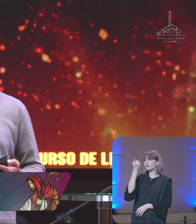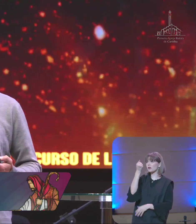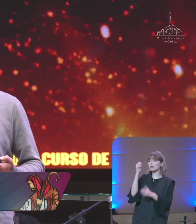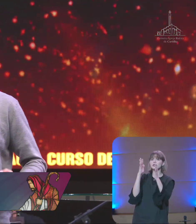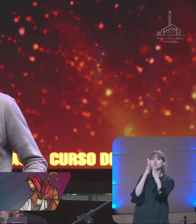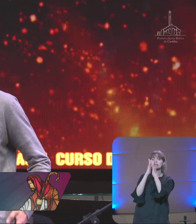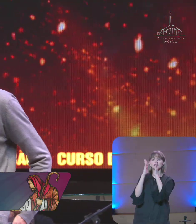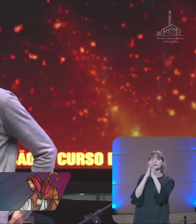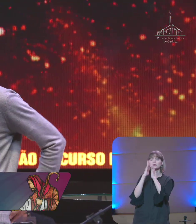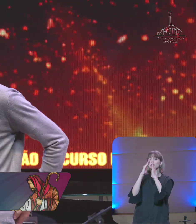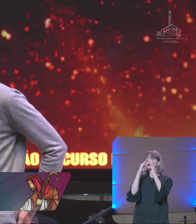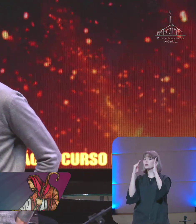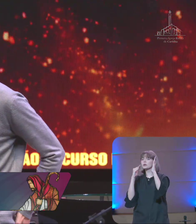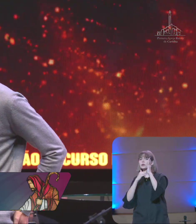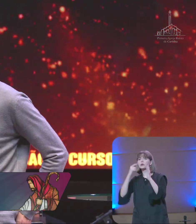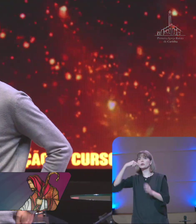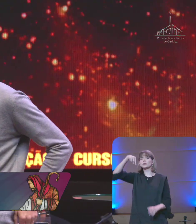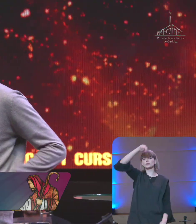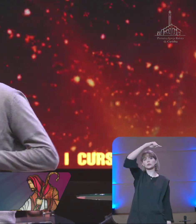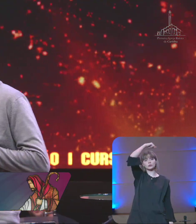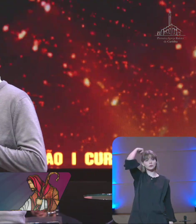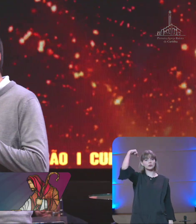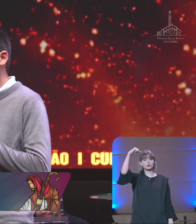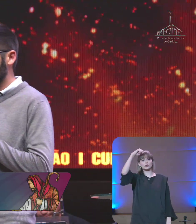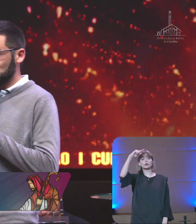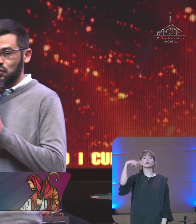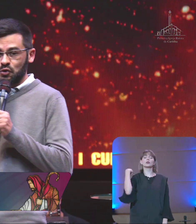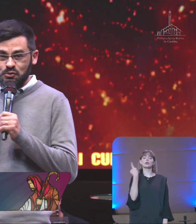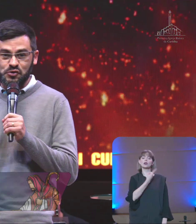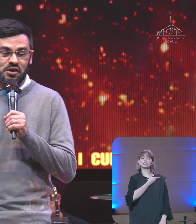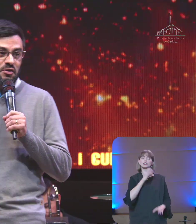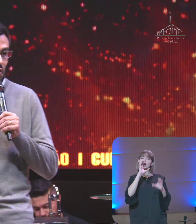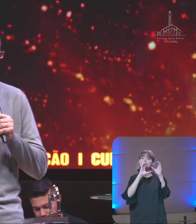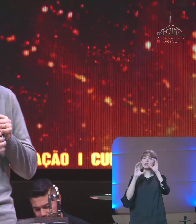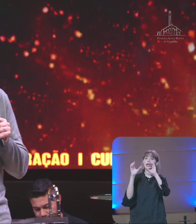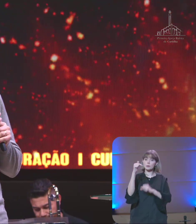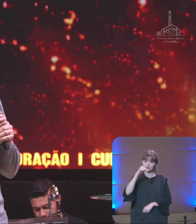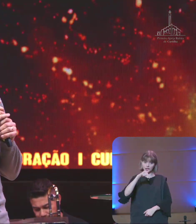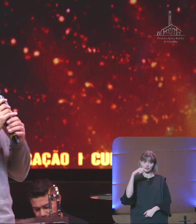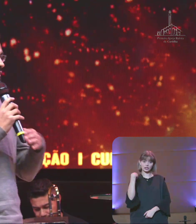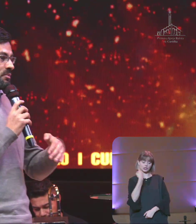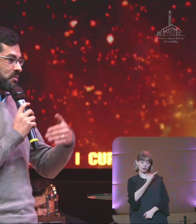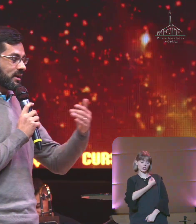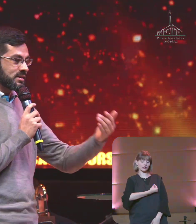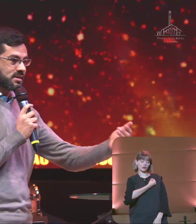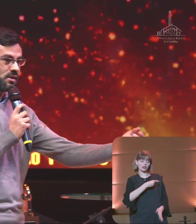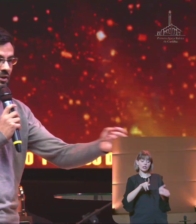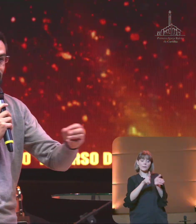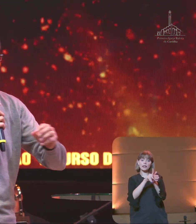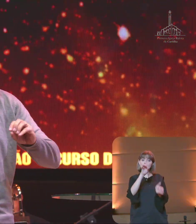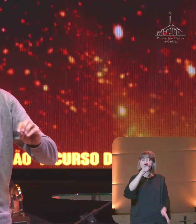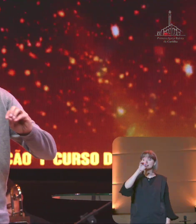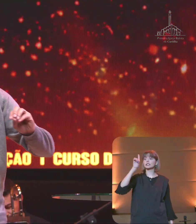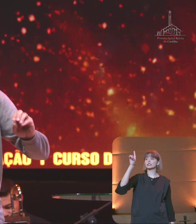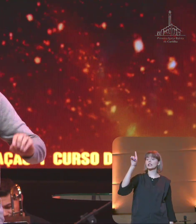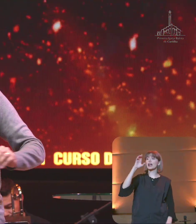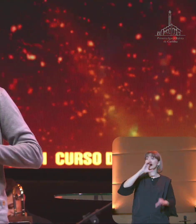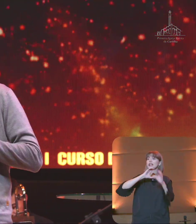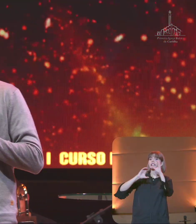por todos os santos. Como nós cantamos aqui, que nós somos do Senhor, como nós cantamos na primeira canção, que Ele não